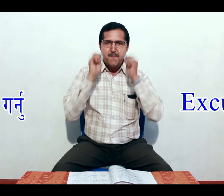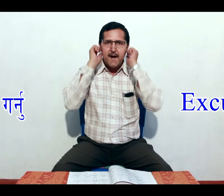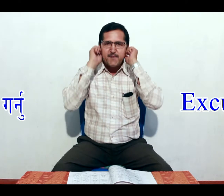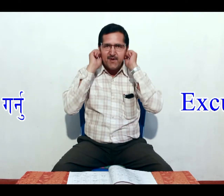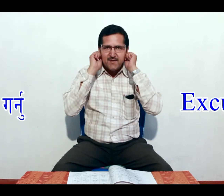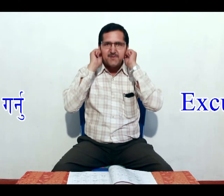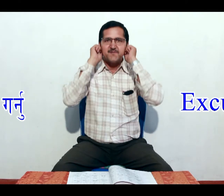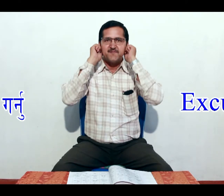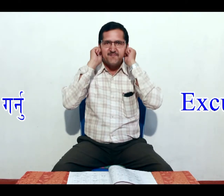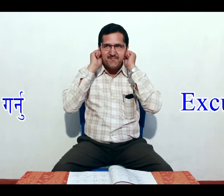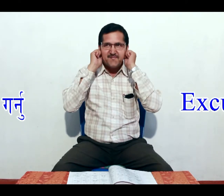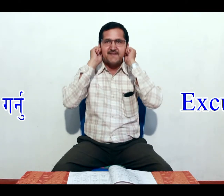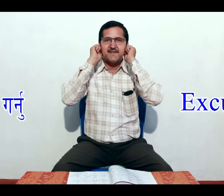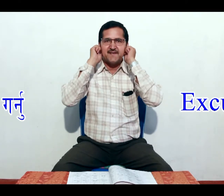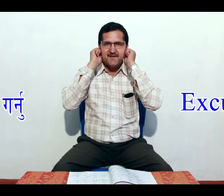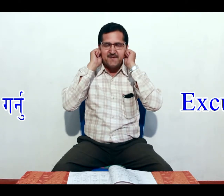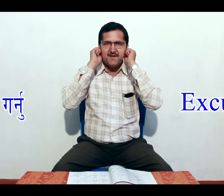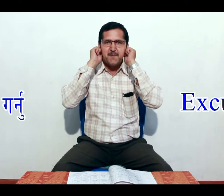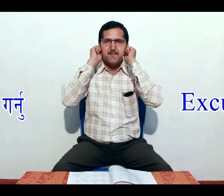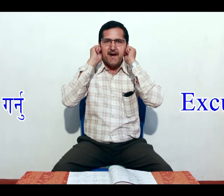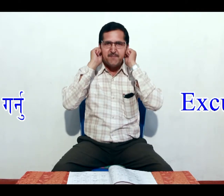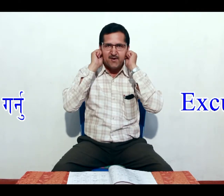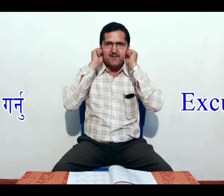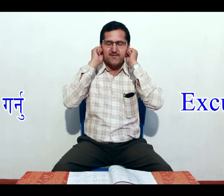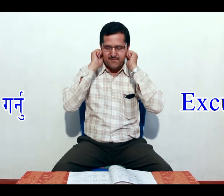माफ गर्नु, यसरी माफ गर्नु,